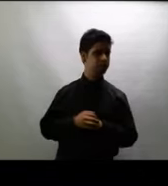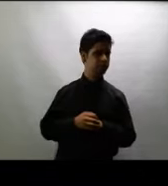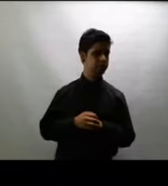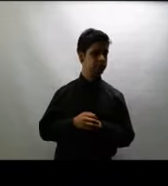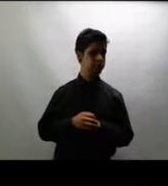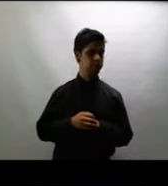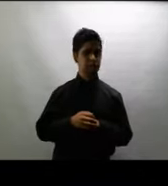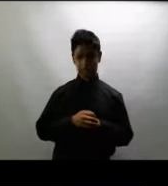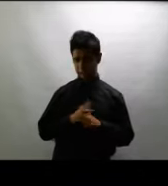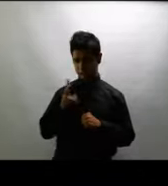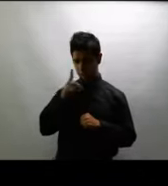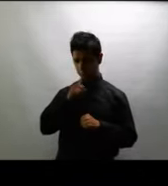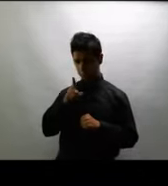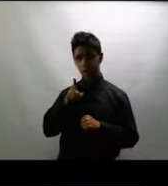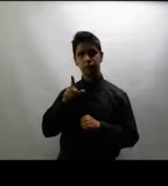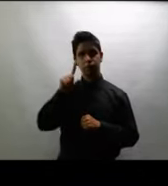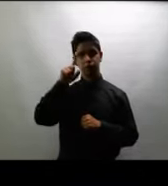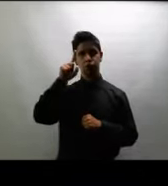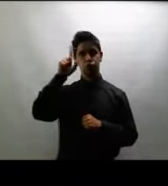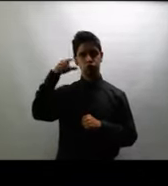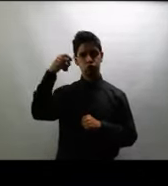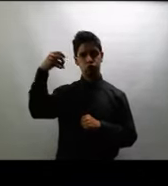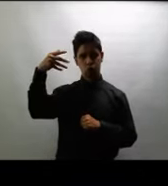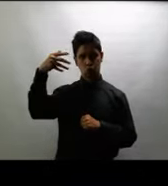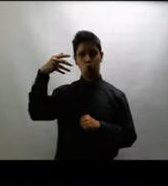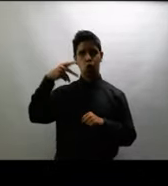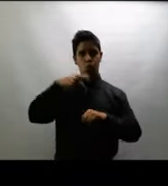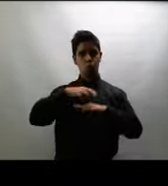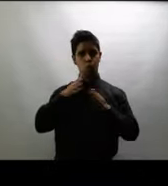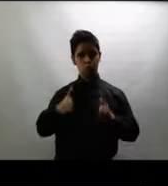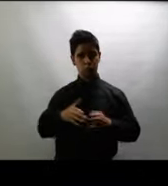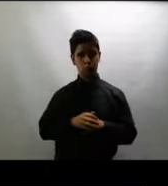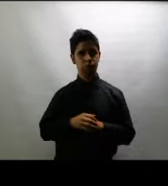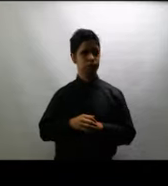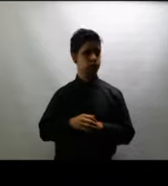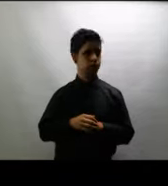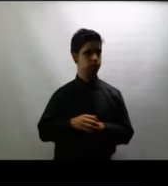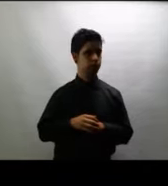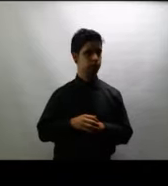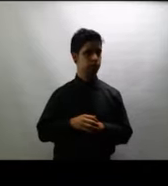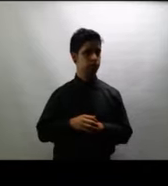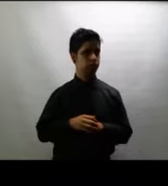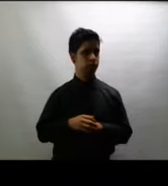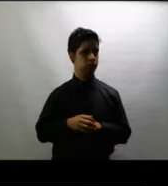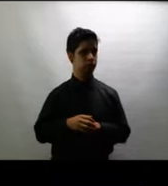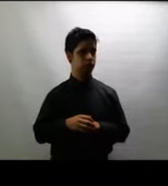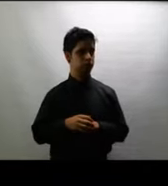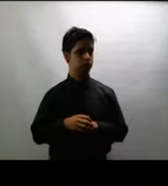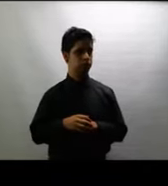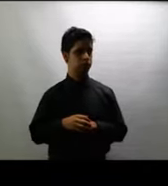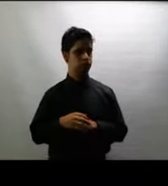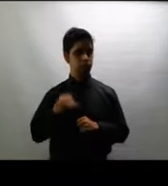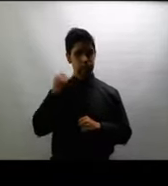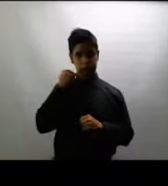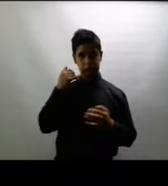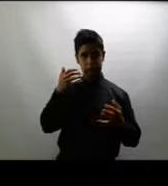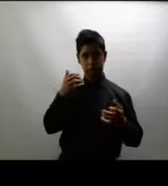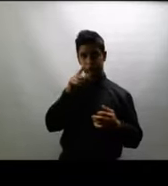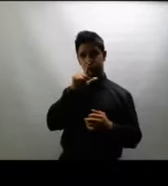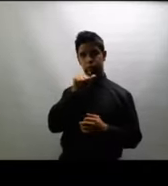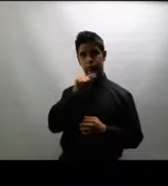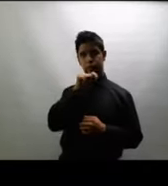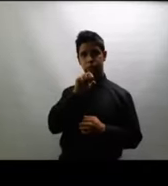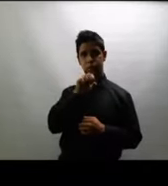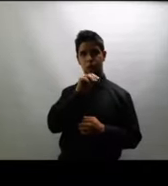el segundo, ¿verdad? El de Sol Boricua, tiene, si tú quieres Latte... Mira aquí abajo. Si quieres Latte Mood,